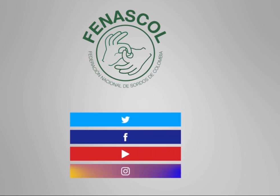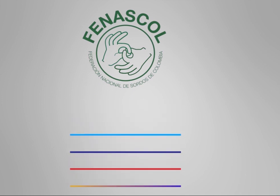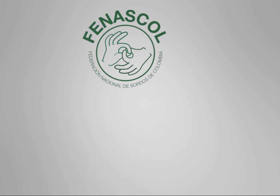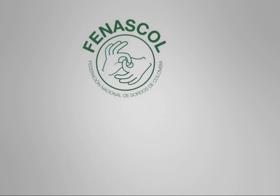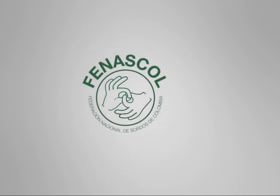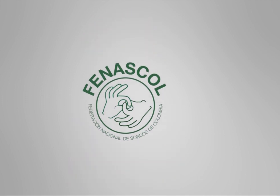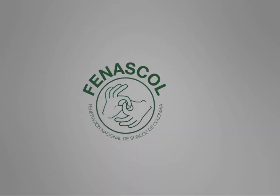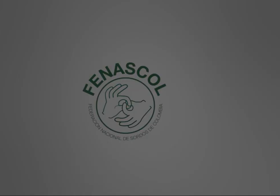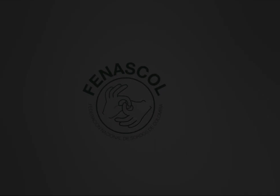¡Gracias!